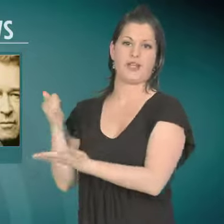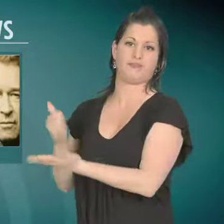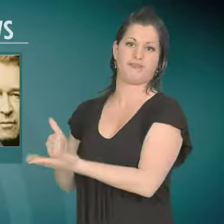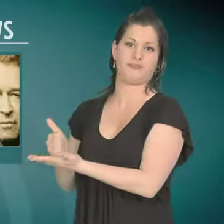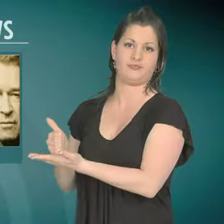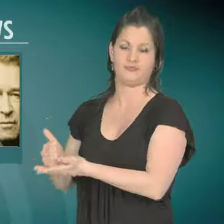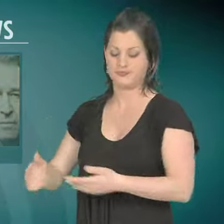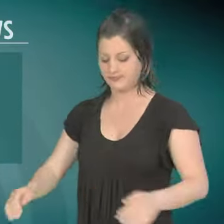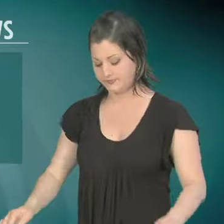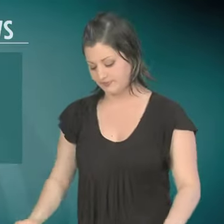einsetzen.